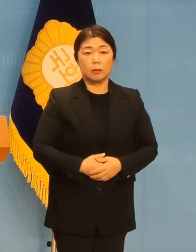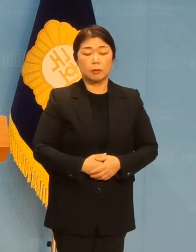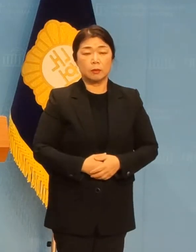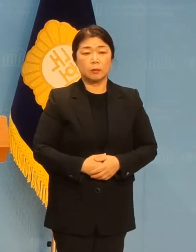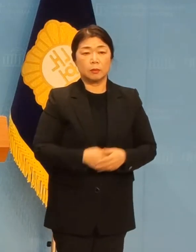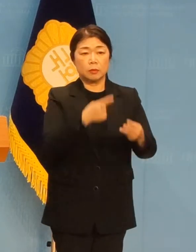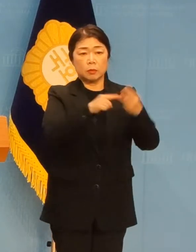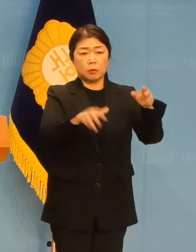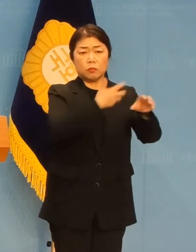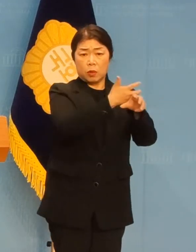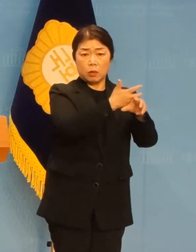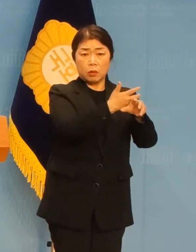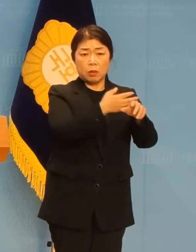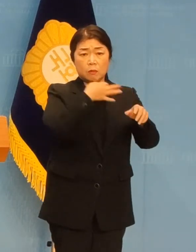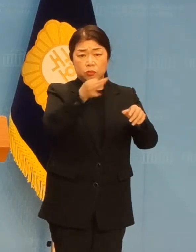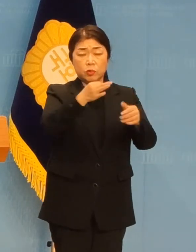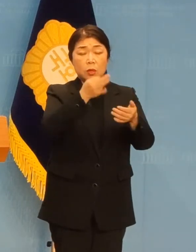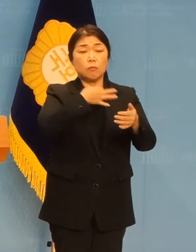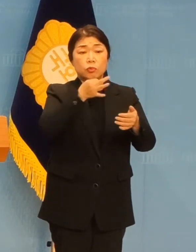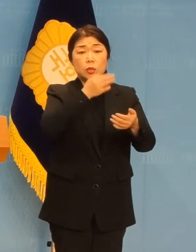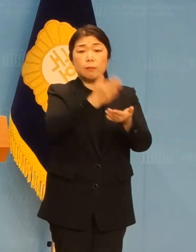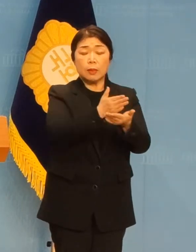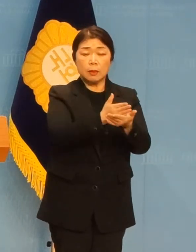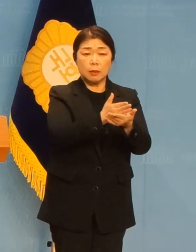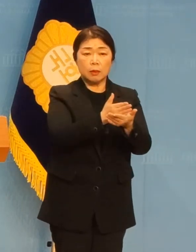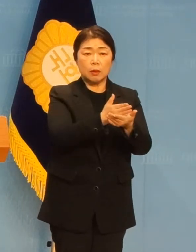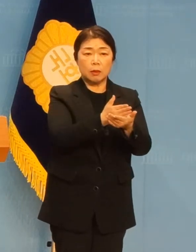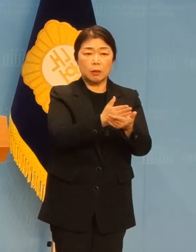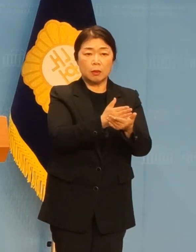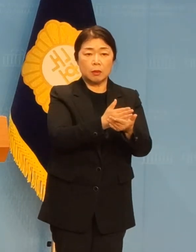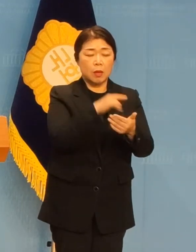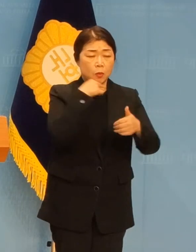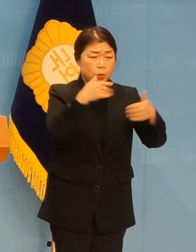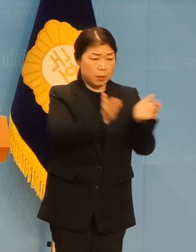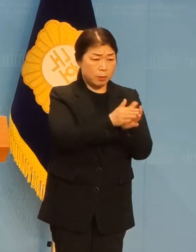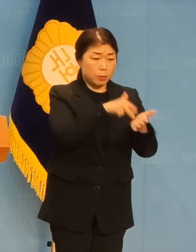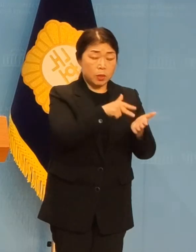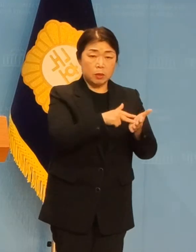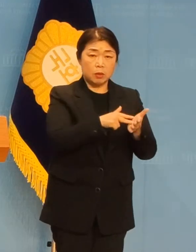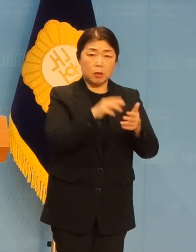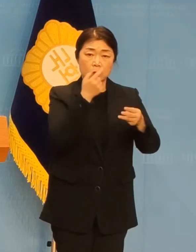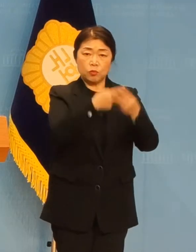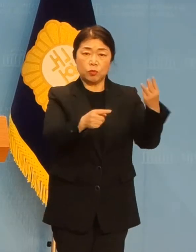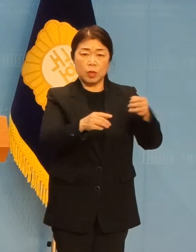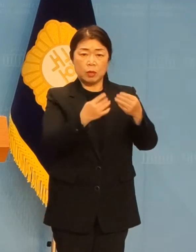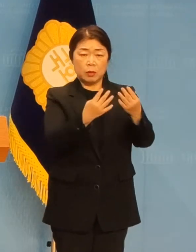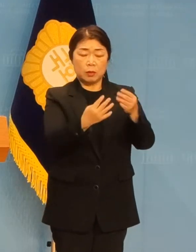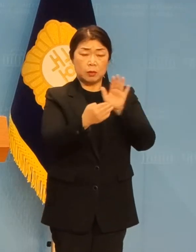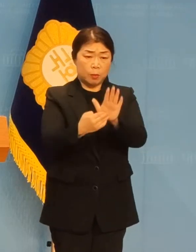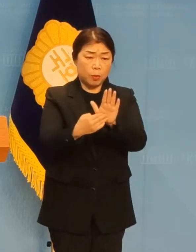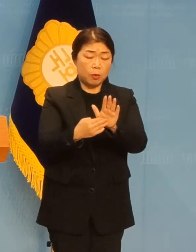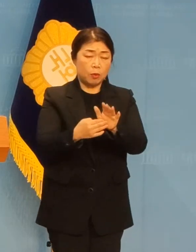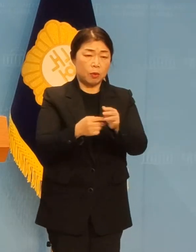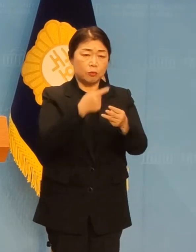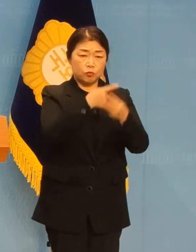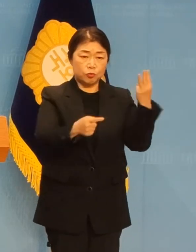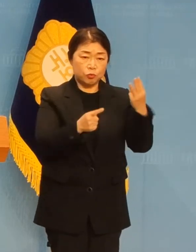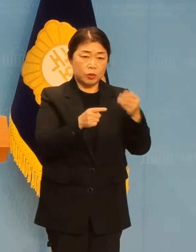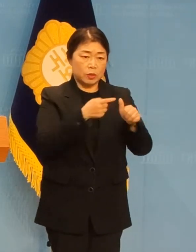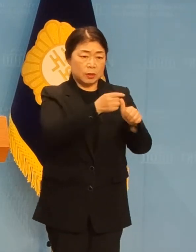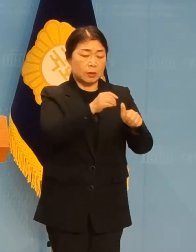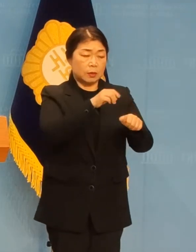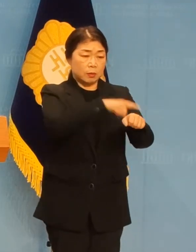내란수계를 내란수계라고 부르지 못하는 국민의힘, 내란수계 윤석열의 체포를 막겠다며 관저 앞에서